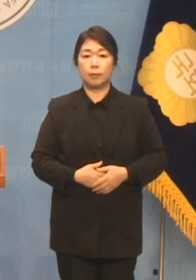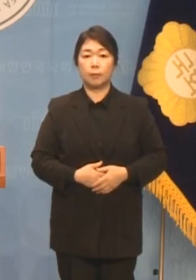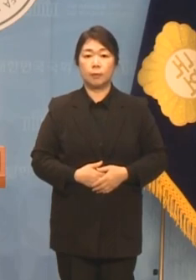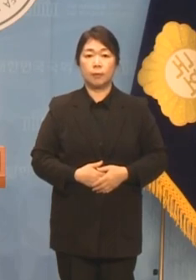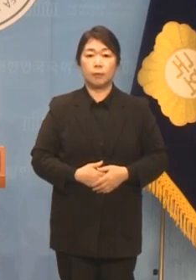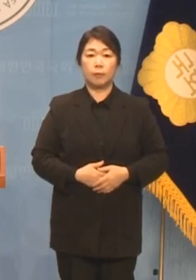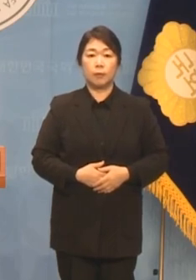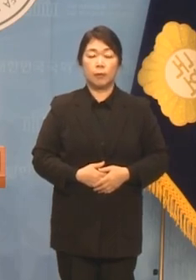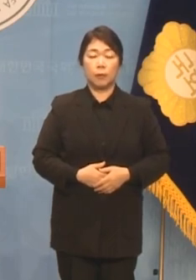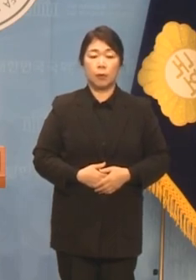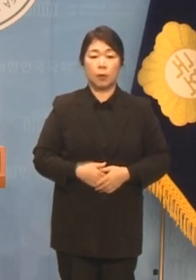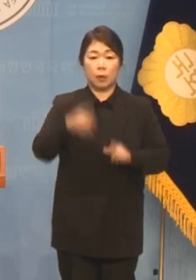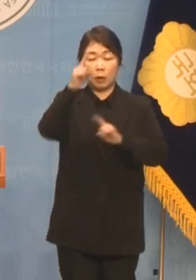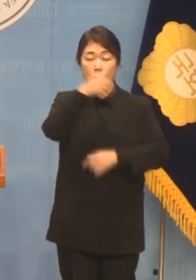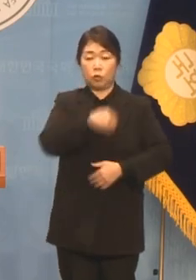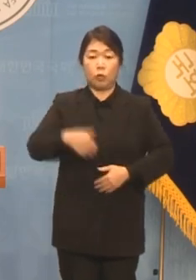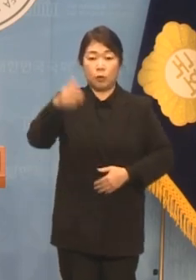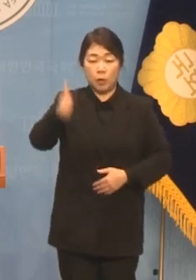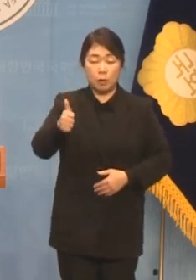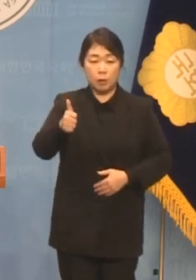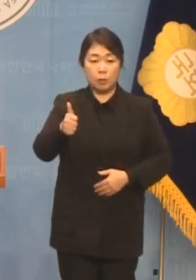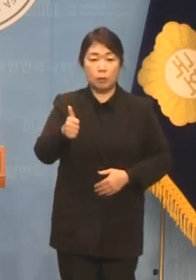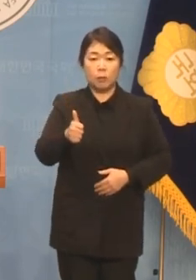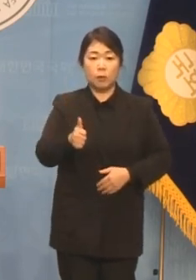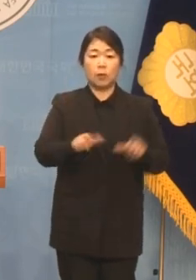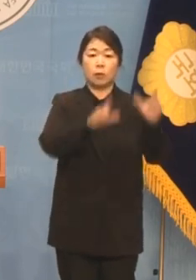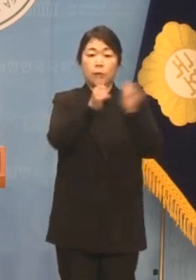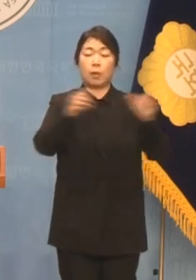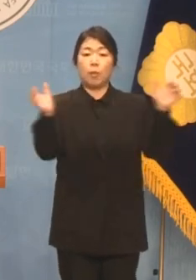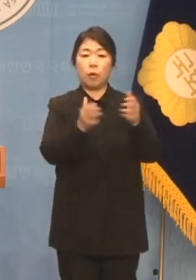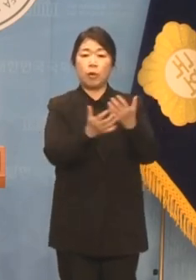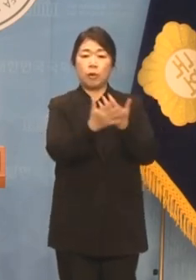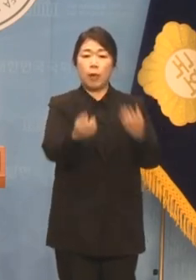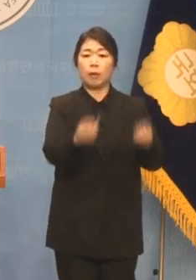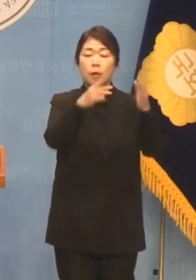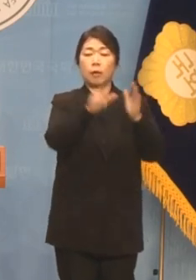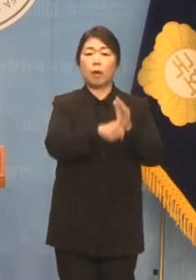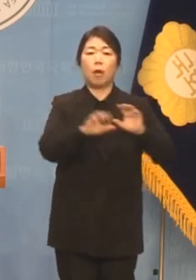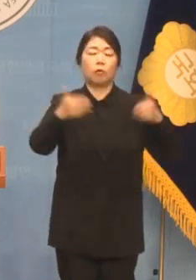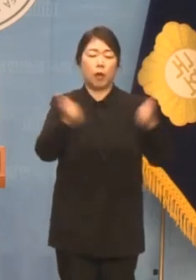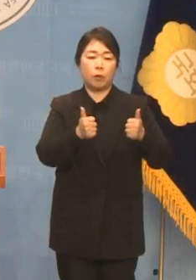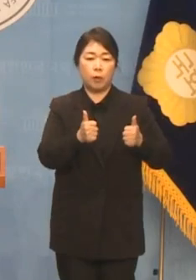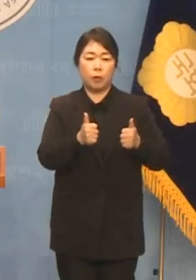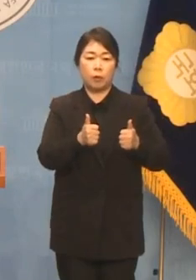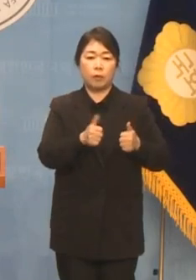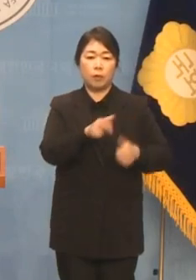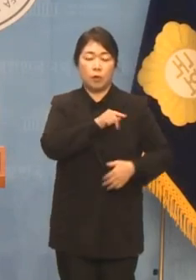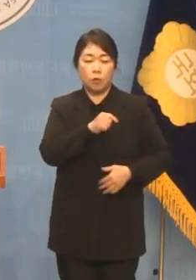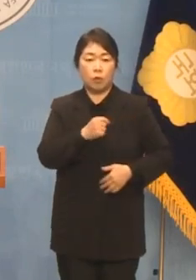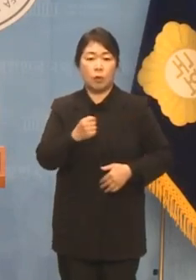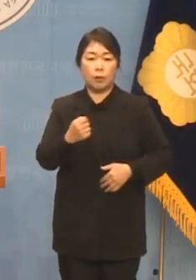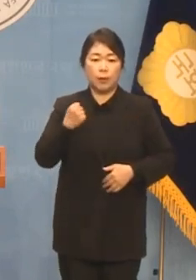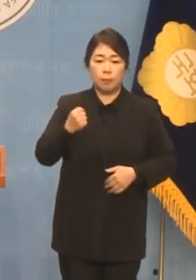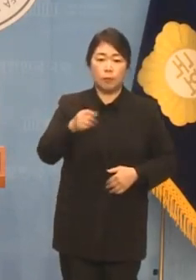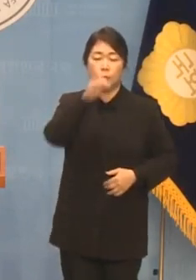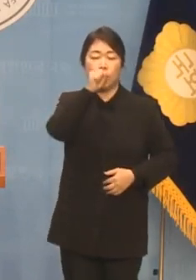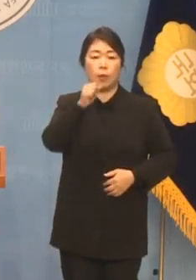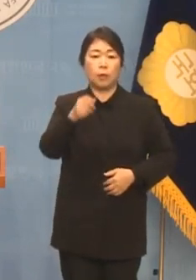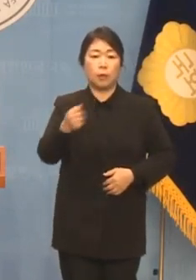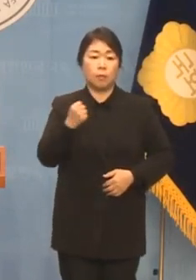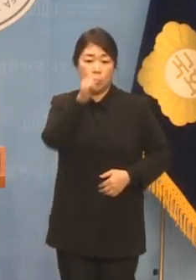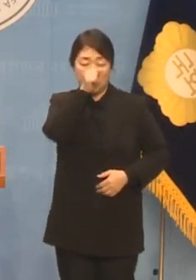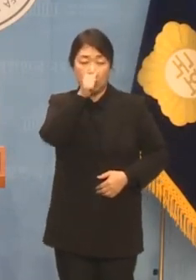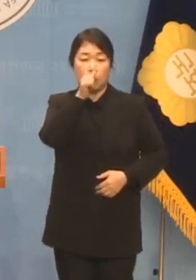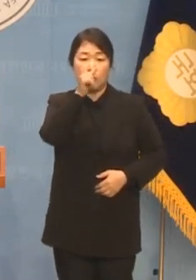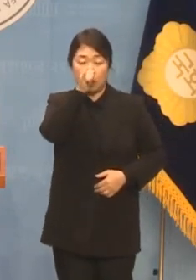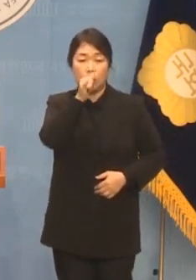이미 이성 구청장은 3월초에 시민들이 모인 행사에서 국회의원은 선수가 끝이고 높을수록 일을 잘할 수